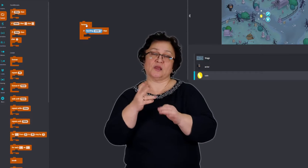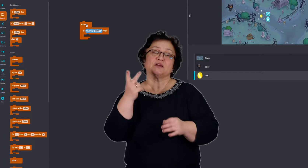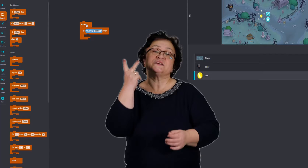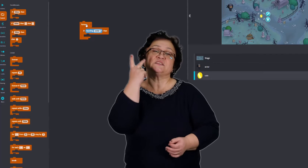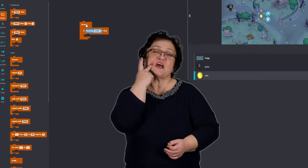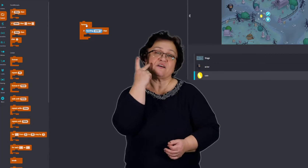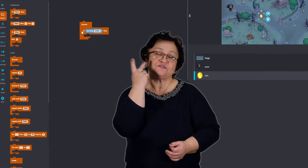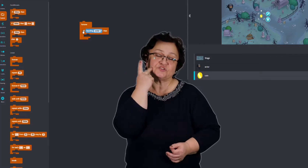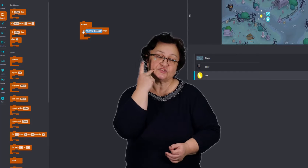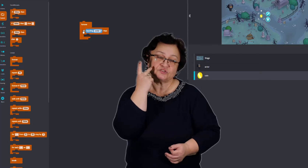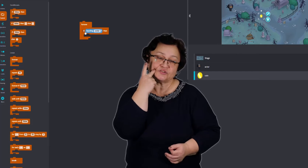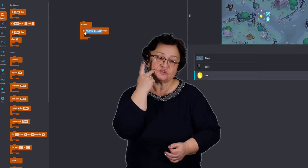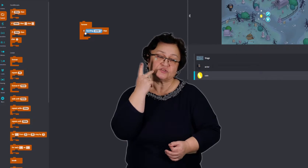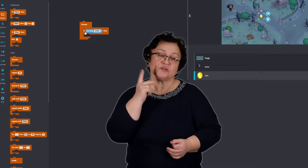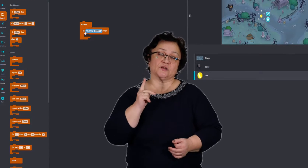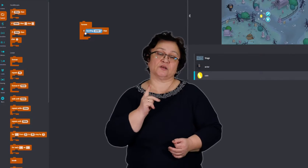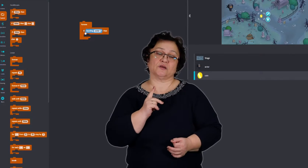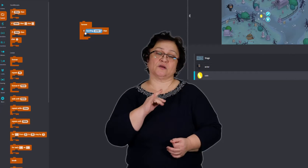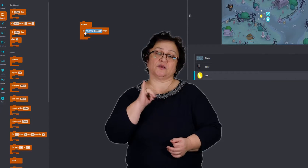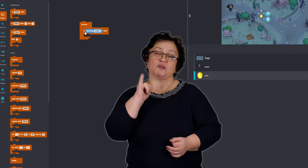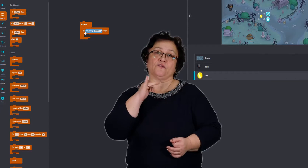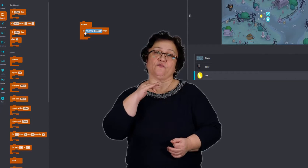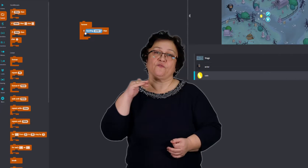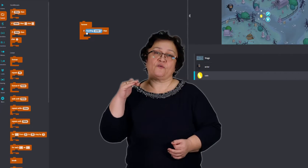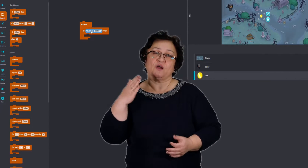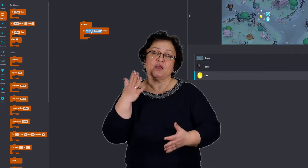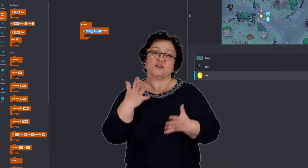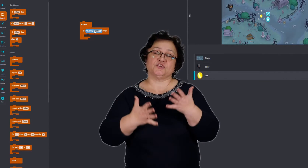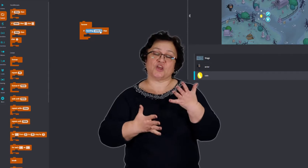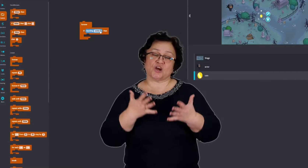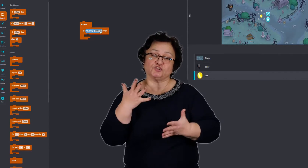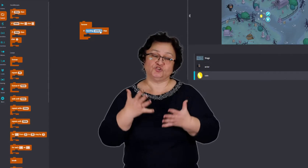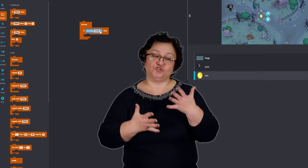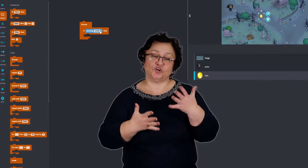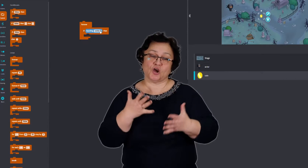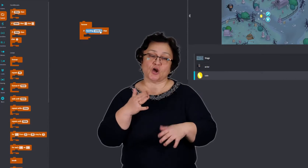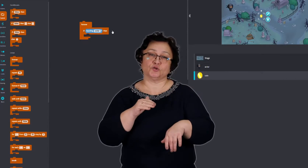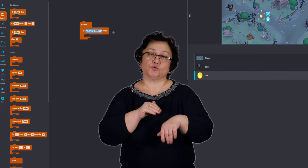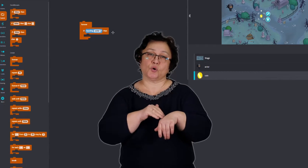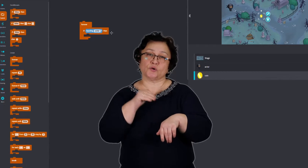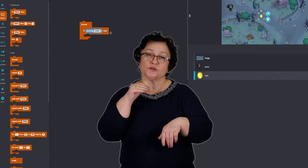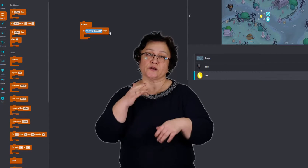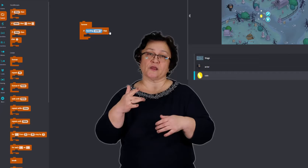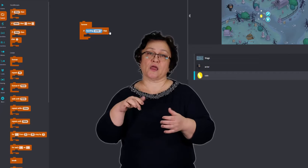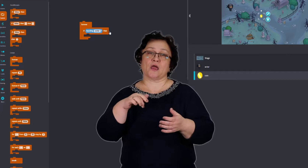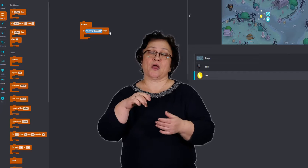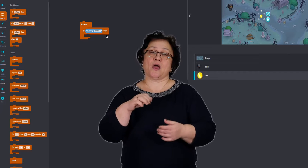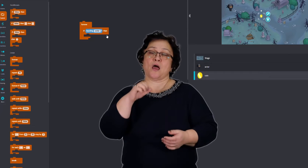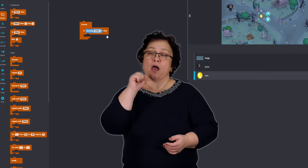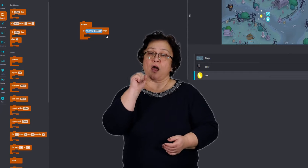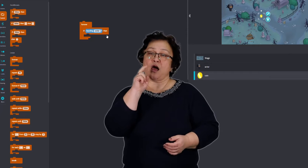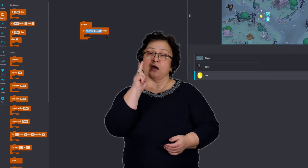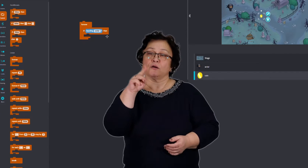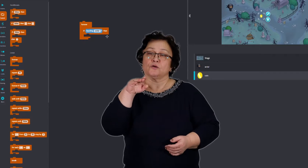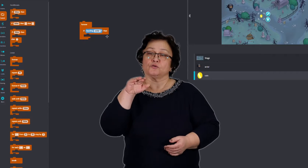Завжди, forever, if, якщо, доторкається актора, тоді.